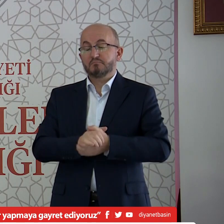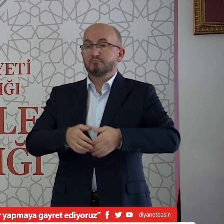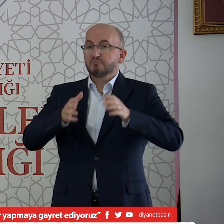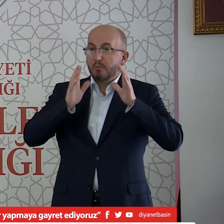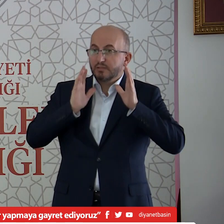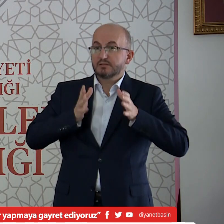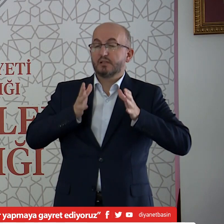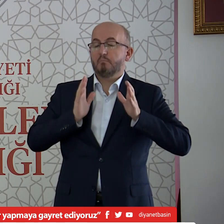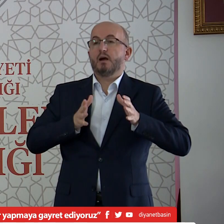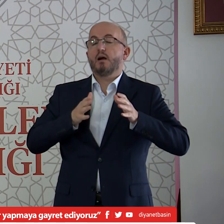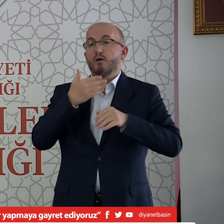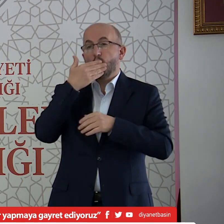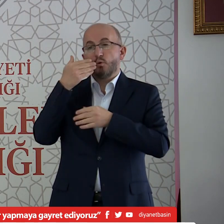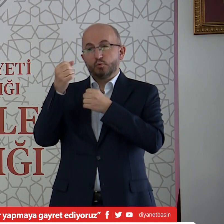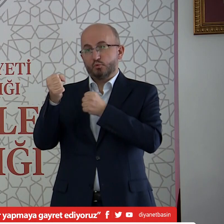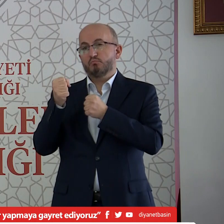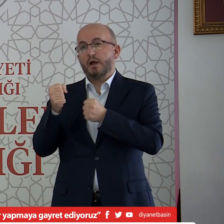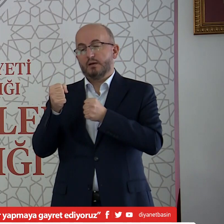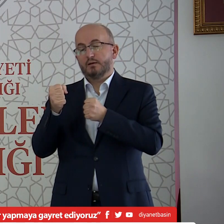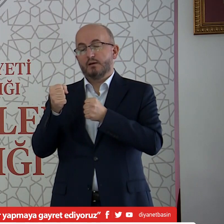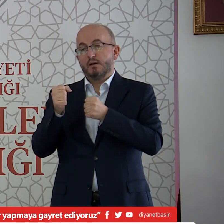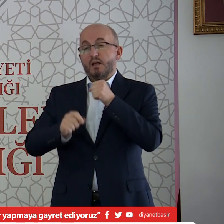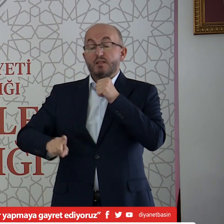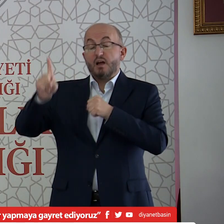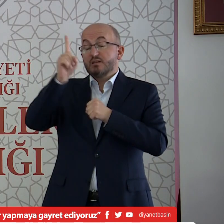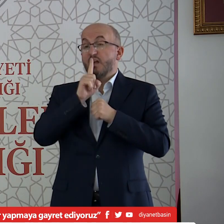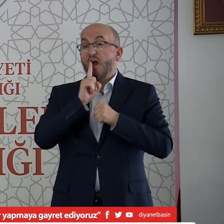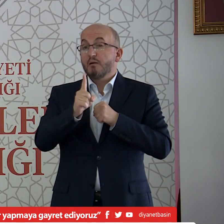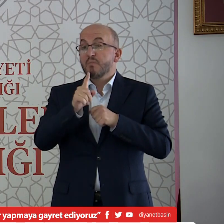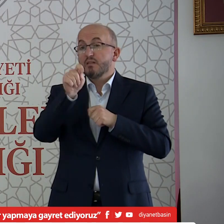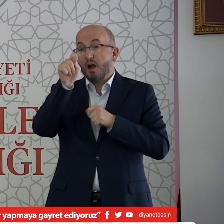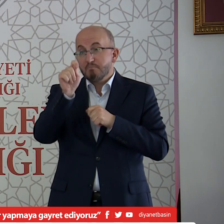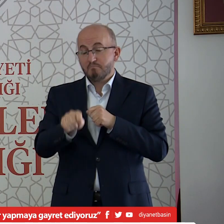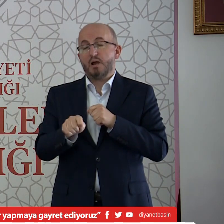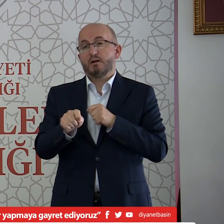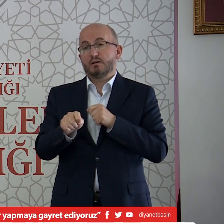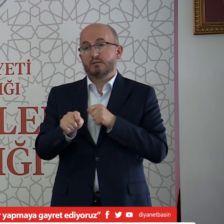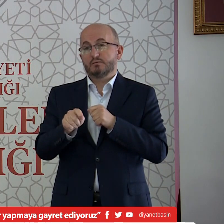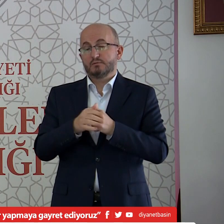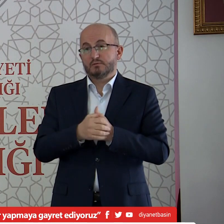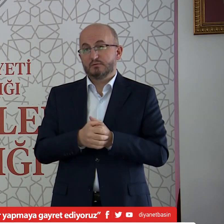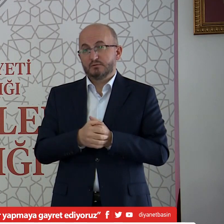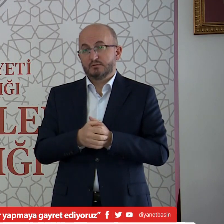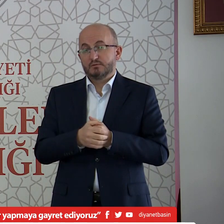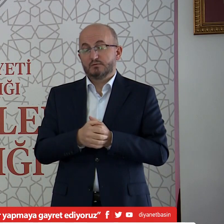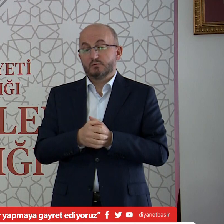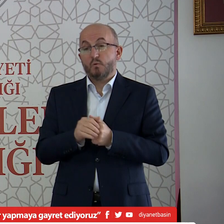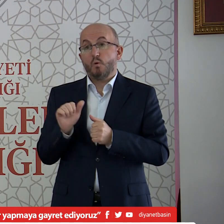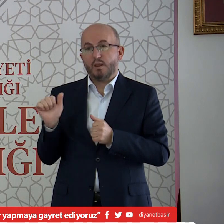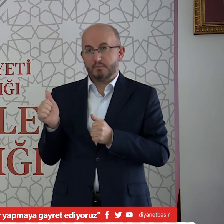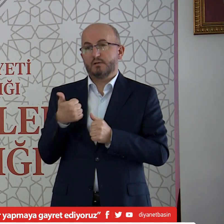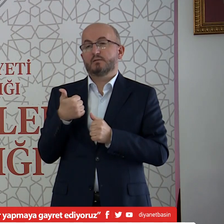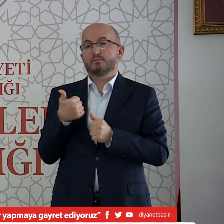namaz kılmak, oruç tutmak, Allah'ın emirlerini yerine getirmek ne kadar